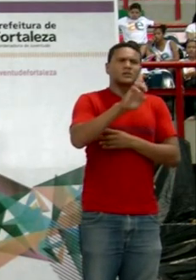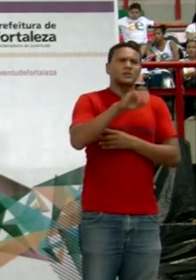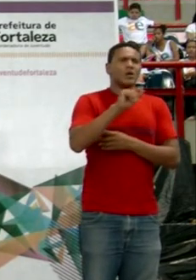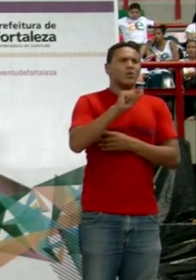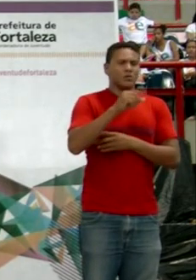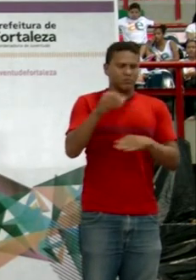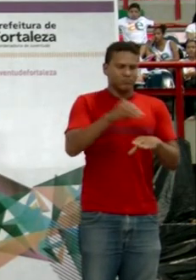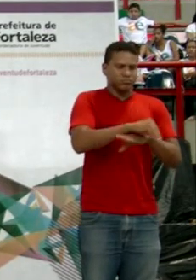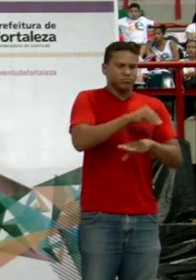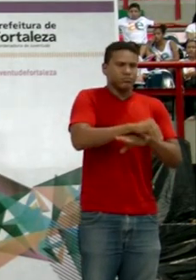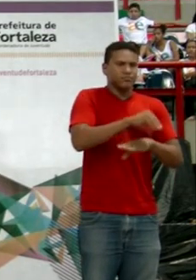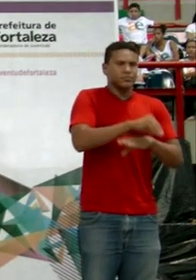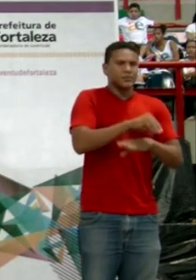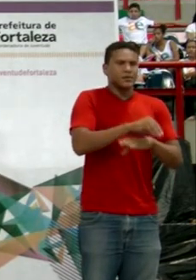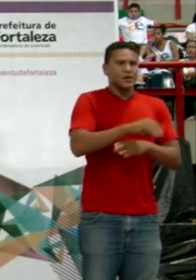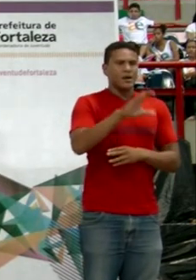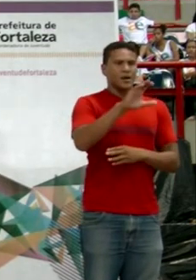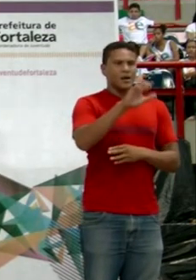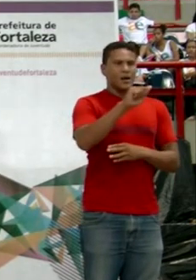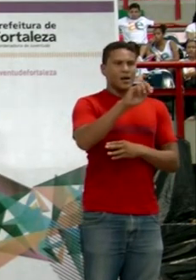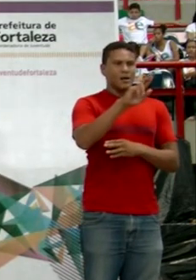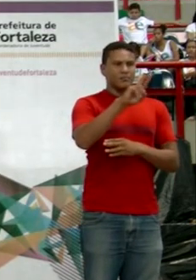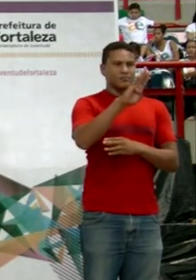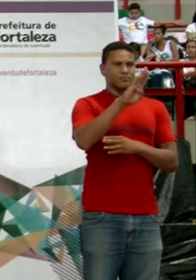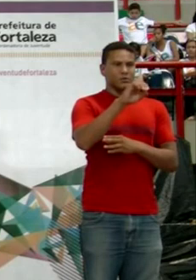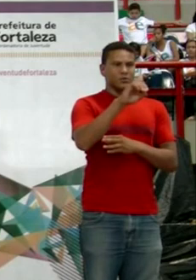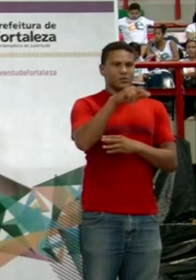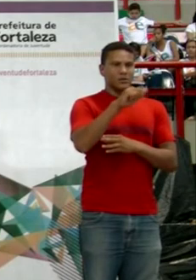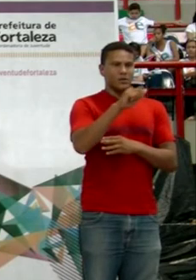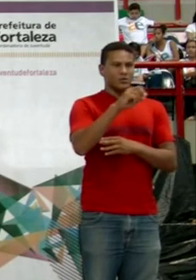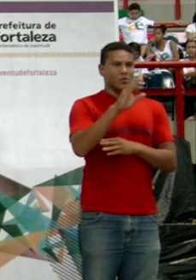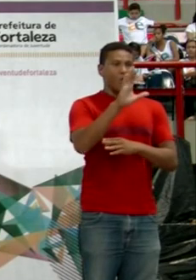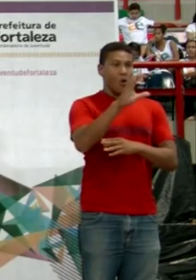de cálcio. Então você vai botar assim, ó,